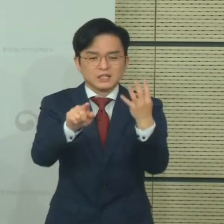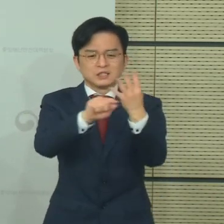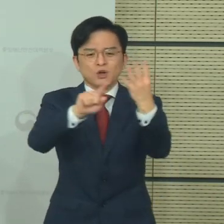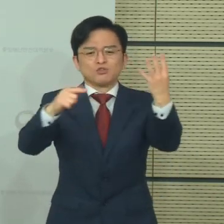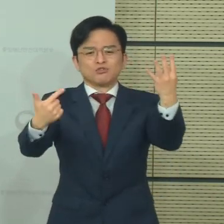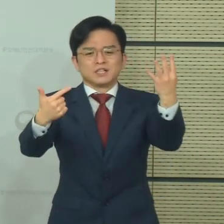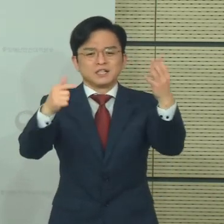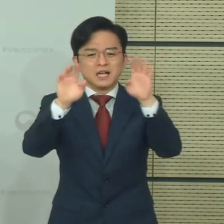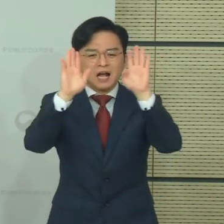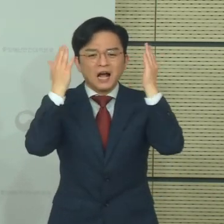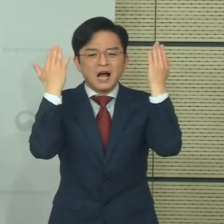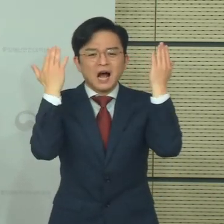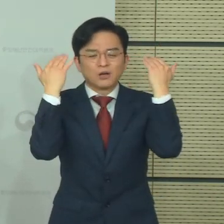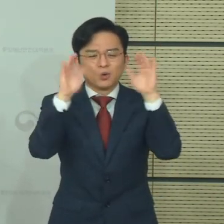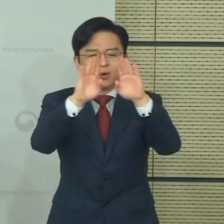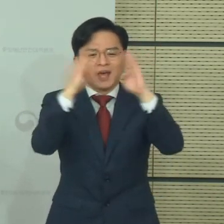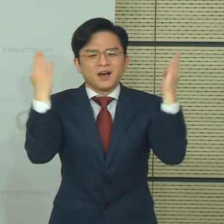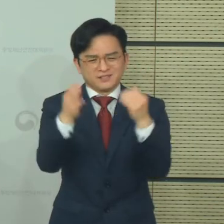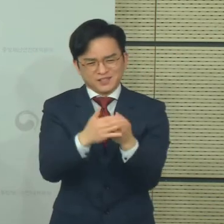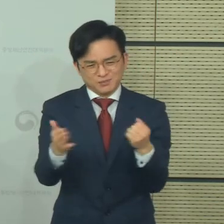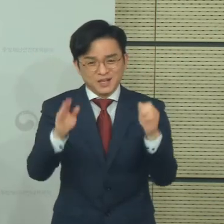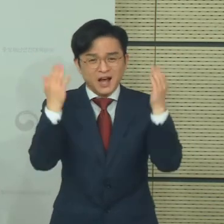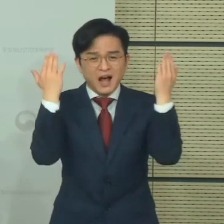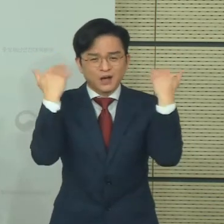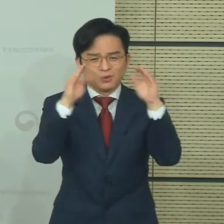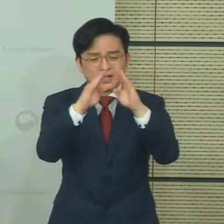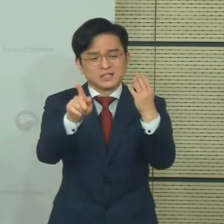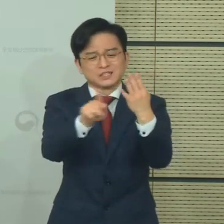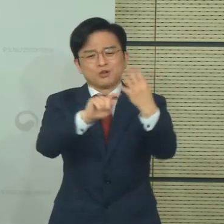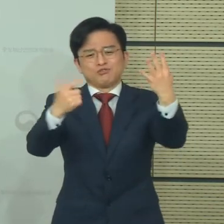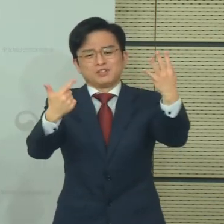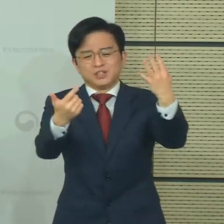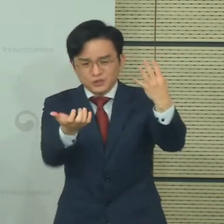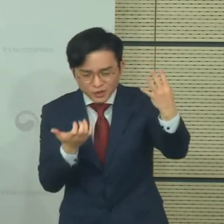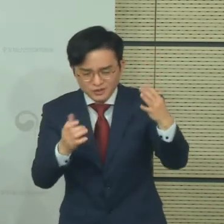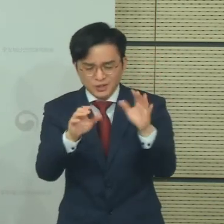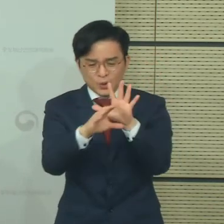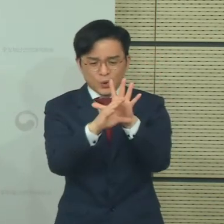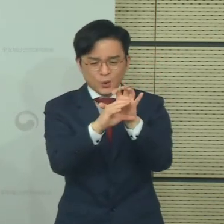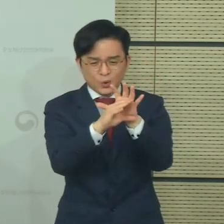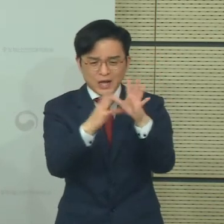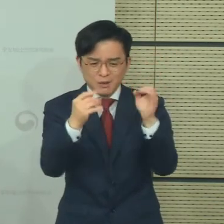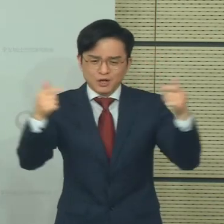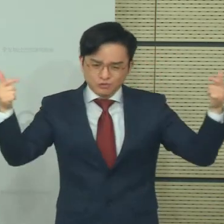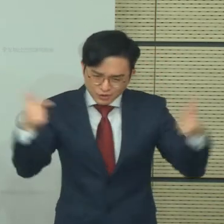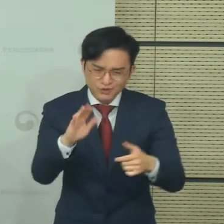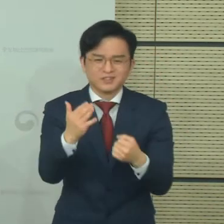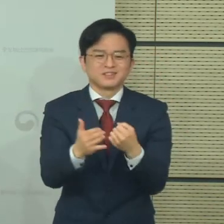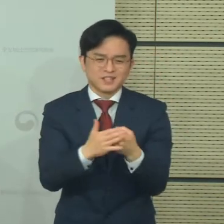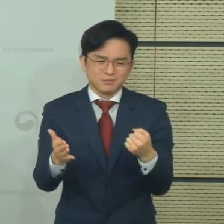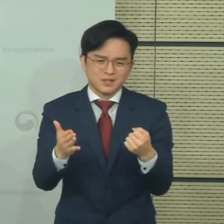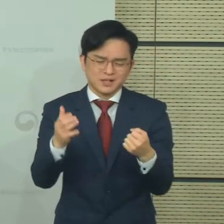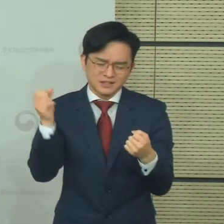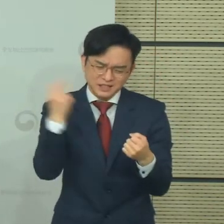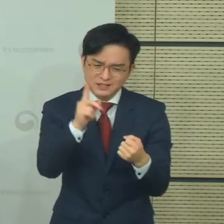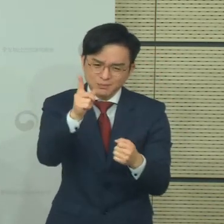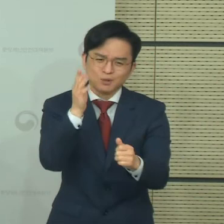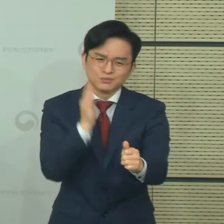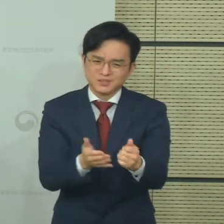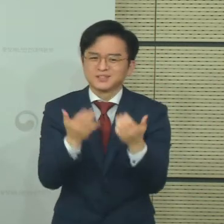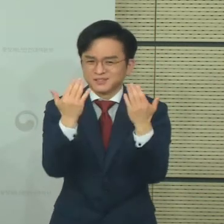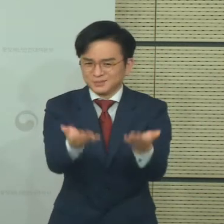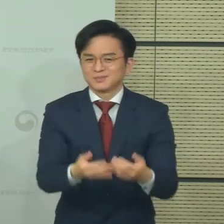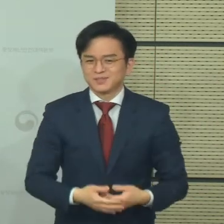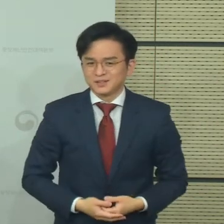좀 자발적인 그런 어떤 노력들을 동참해 주실 것을 거듭 부탁드리겠습니다.